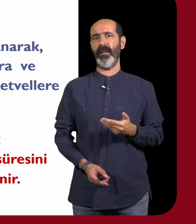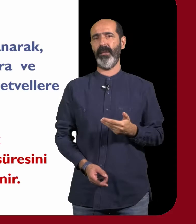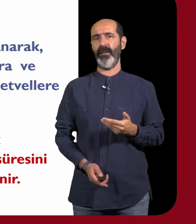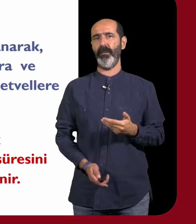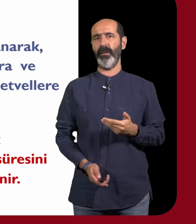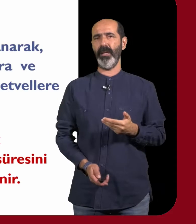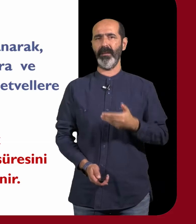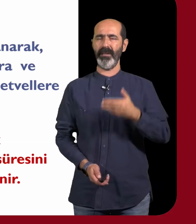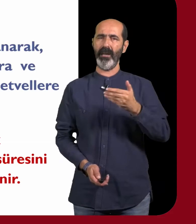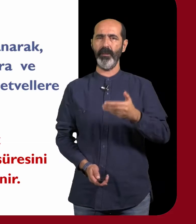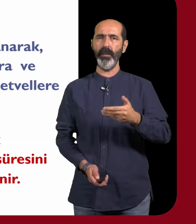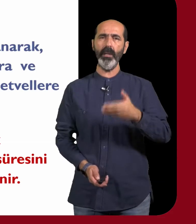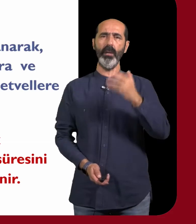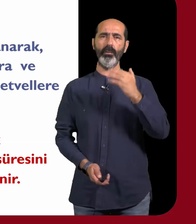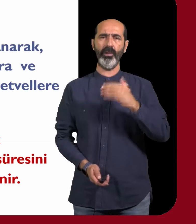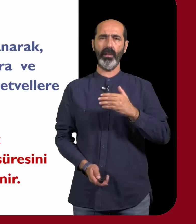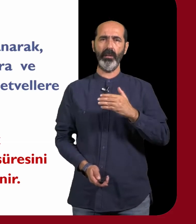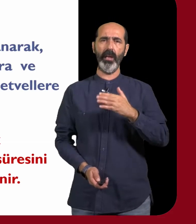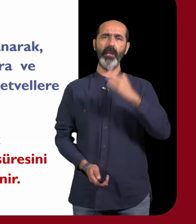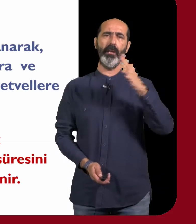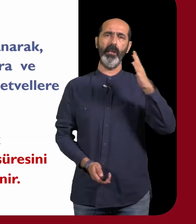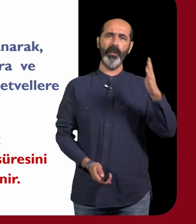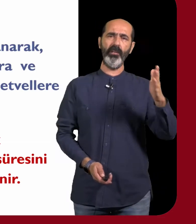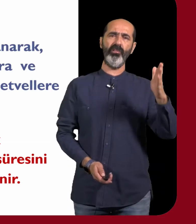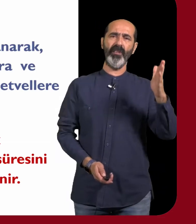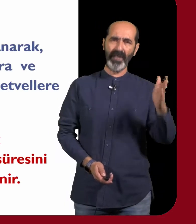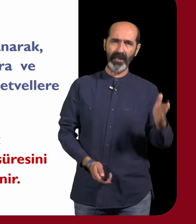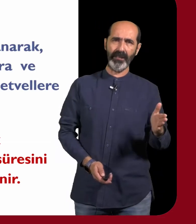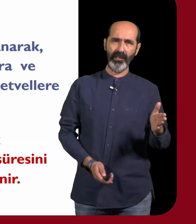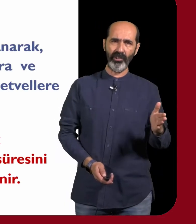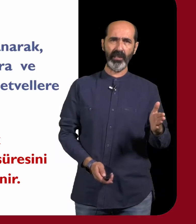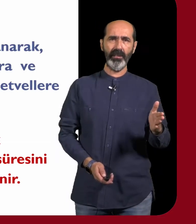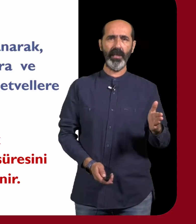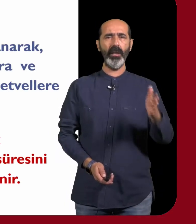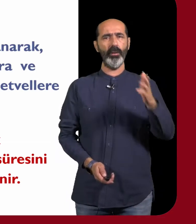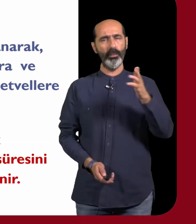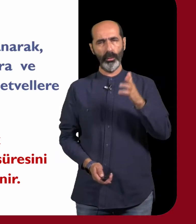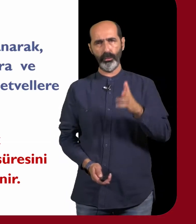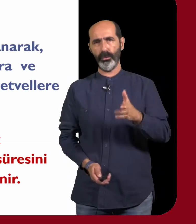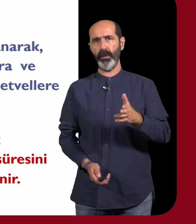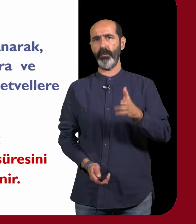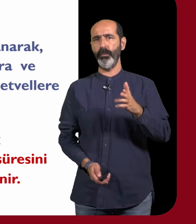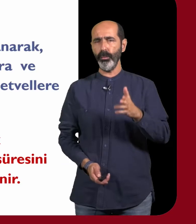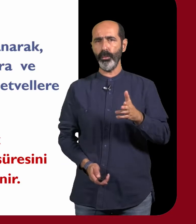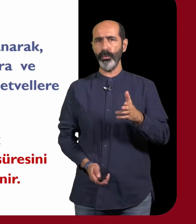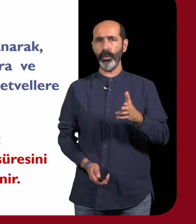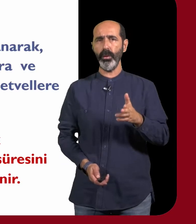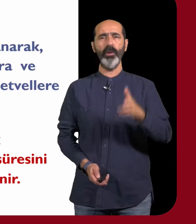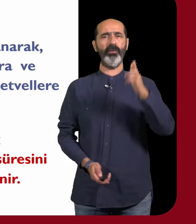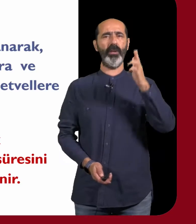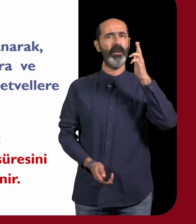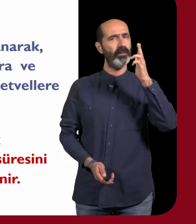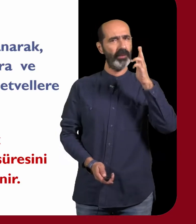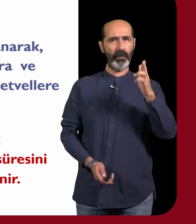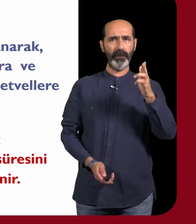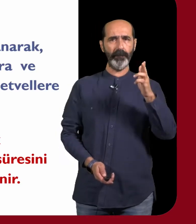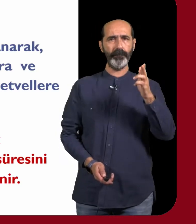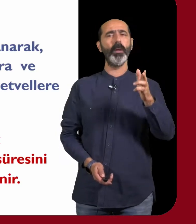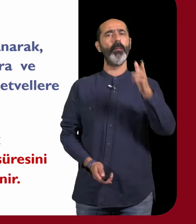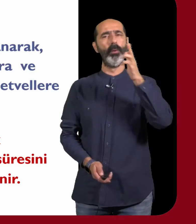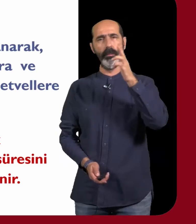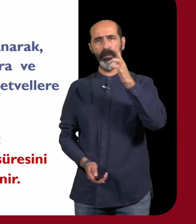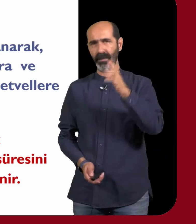olarak da değerlendirilebilir yani takvimi Bu şekilde bir çizelge şekline dönüştürmek mümkündür işte